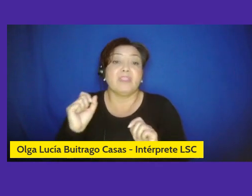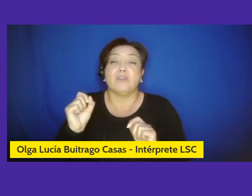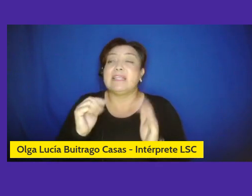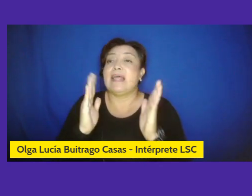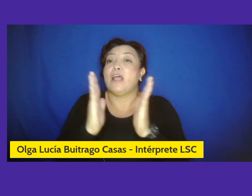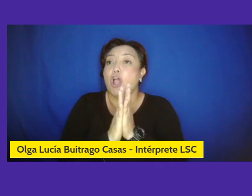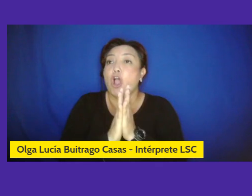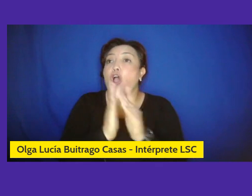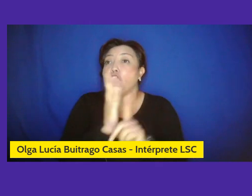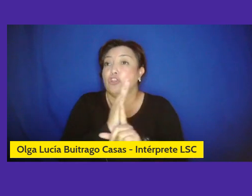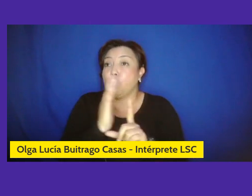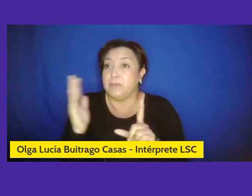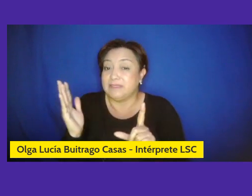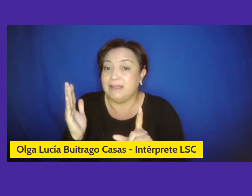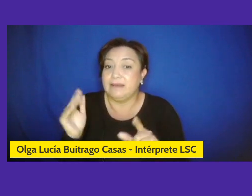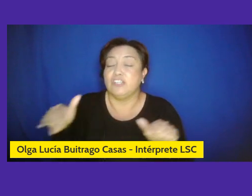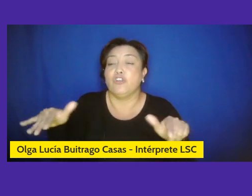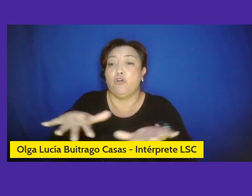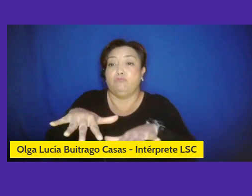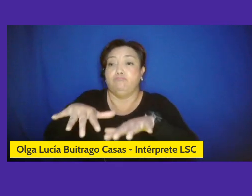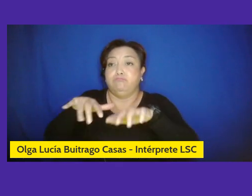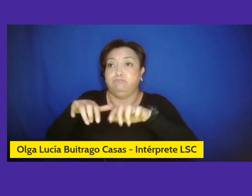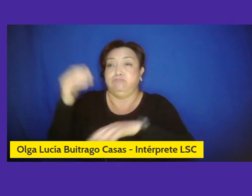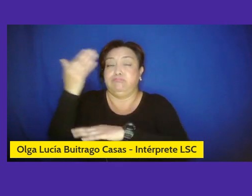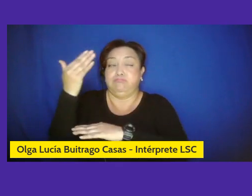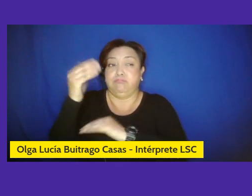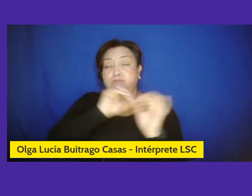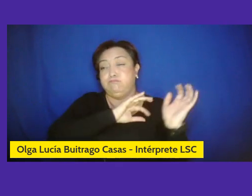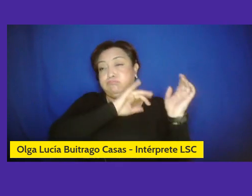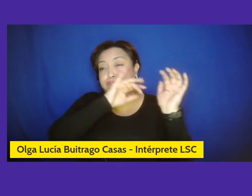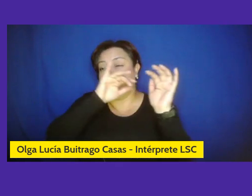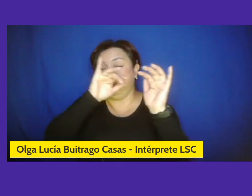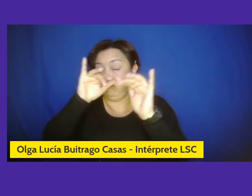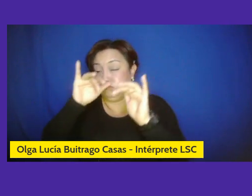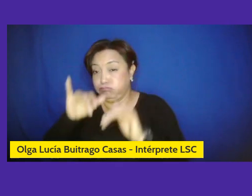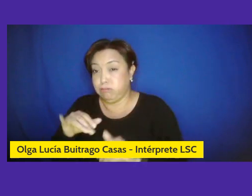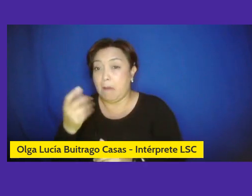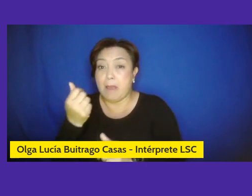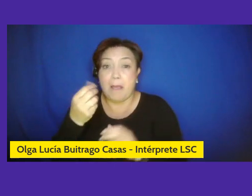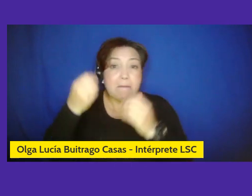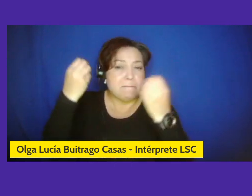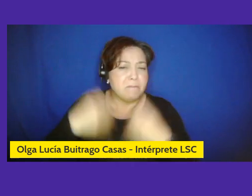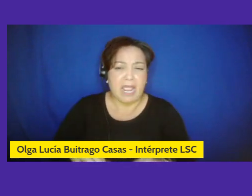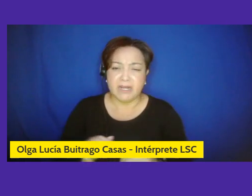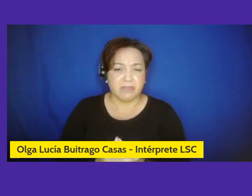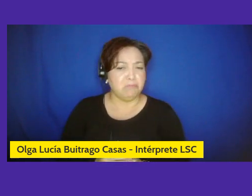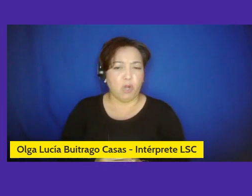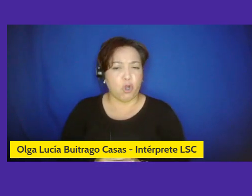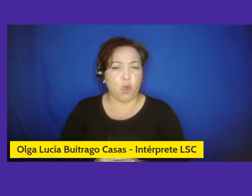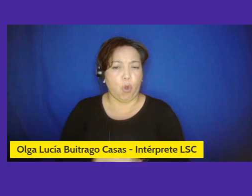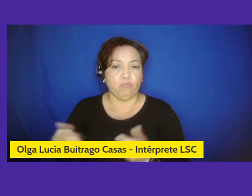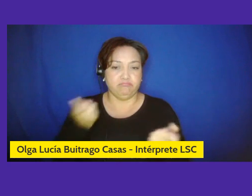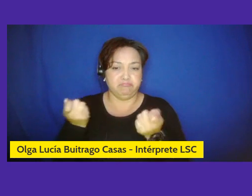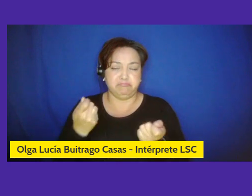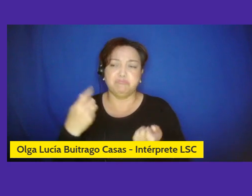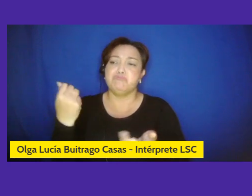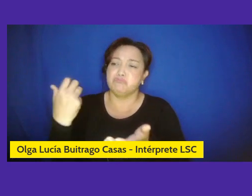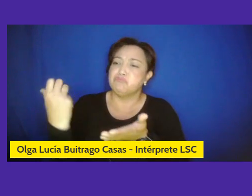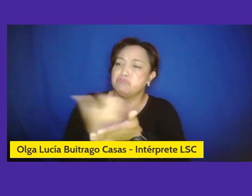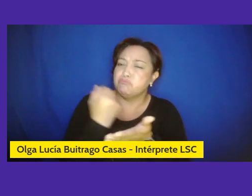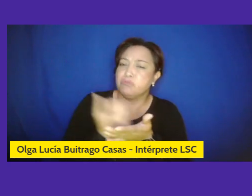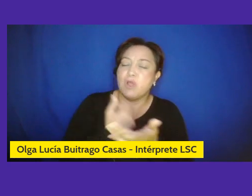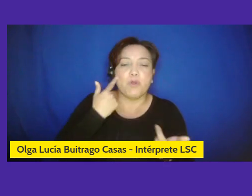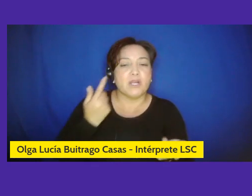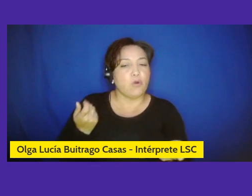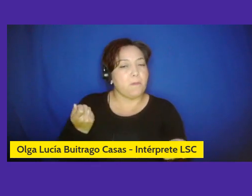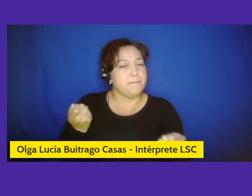dinero. El productor ha ganado dinero porque lo hemos hecho controlado y de esta manera. Y después las plataformas están